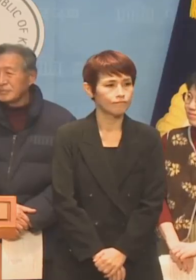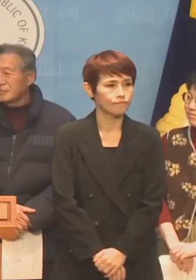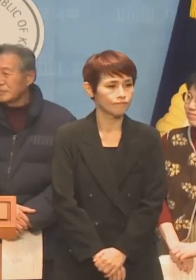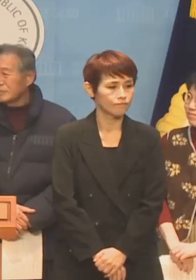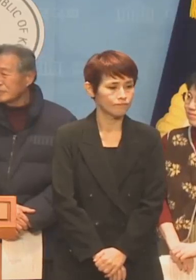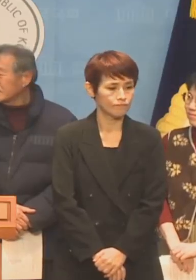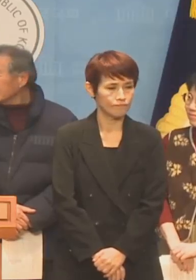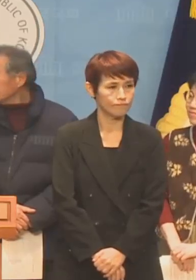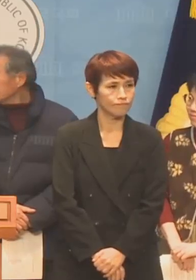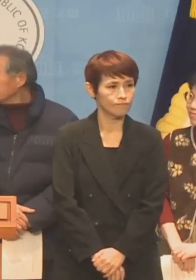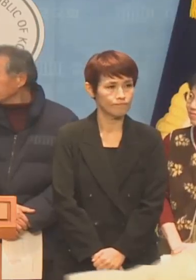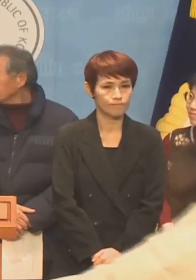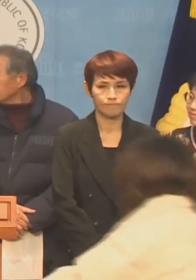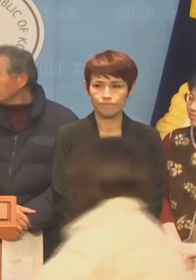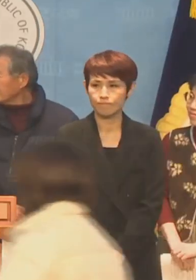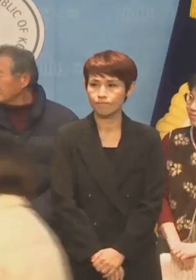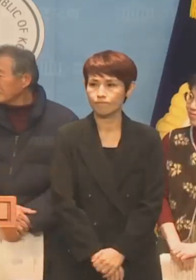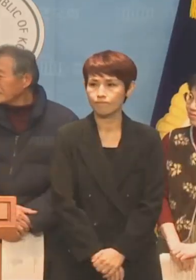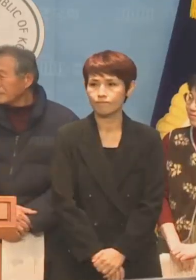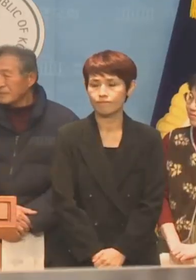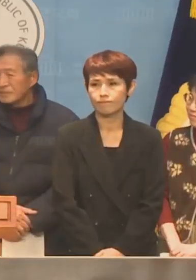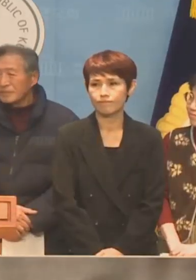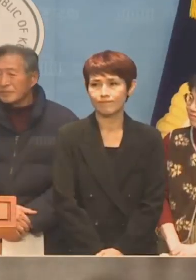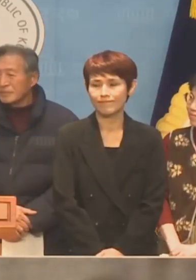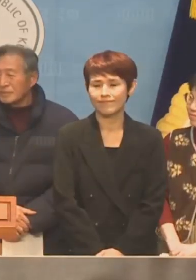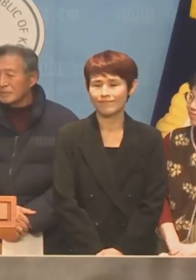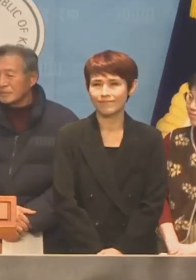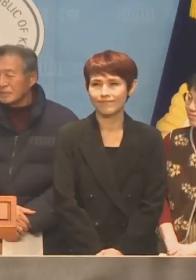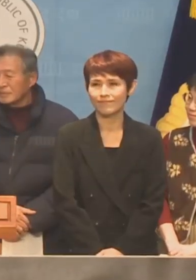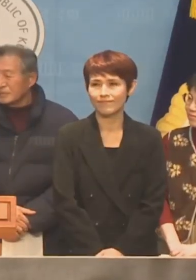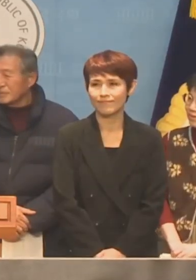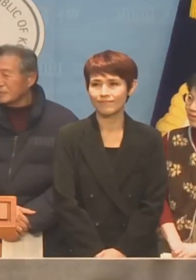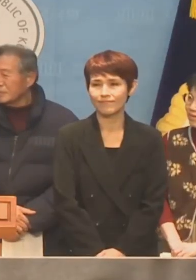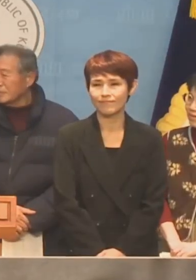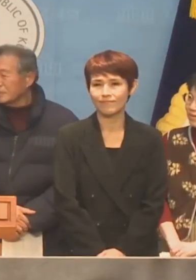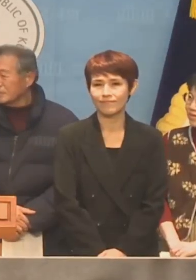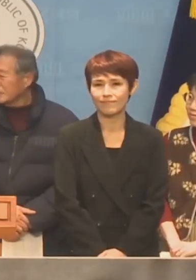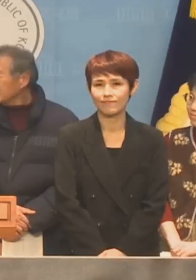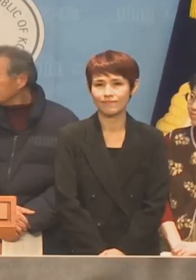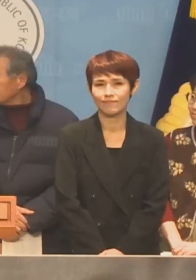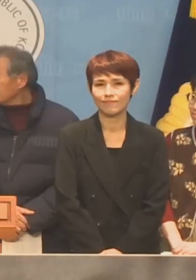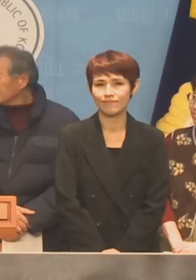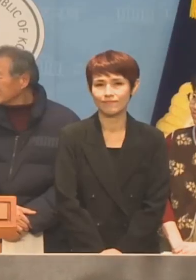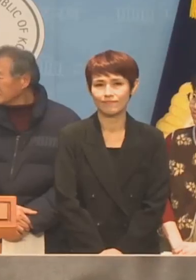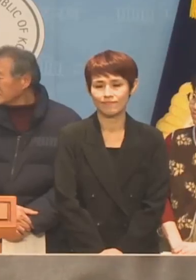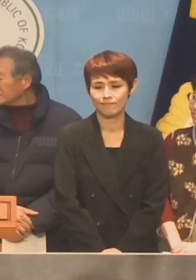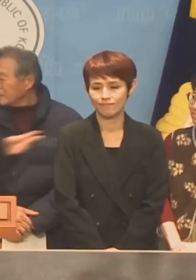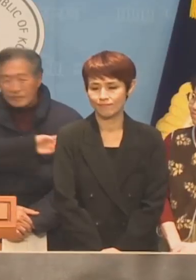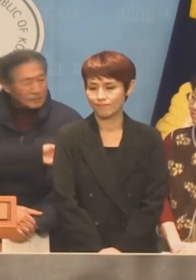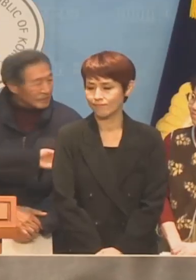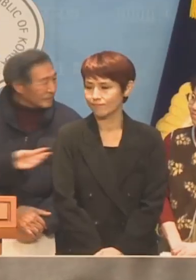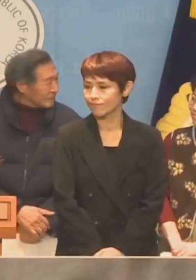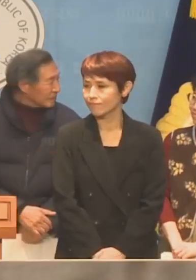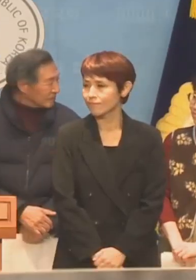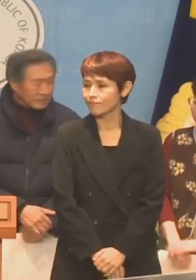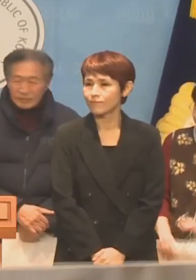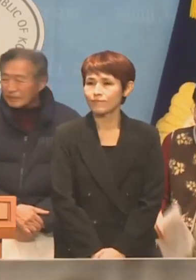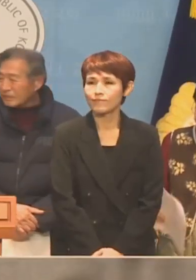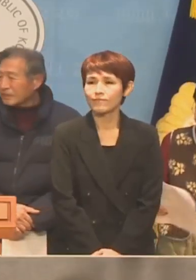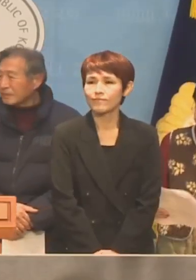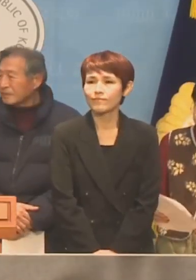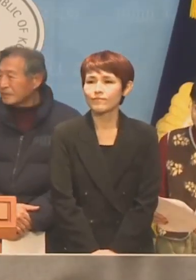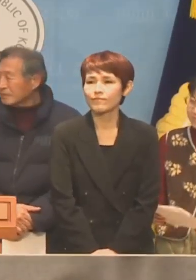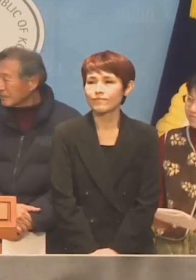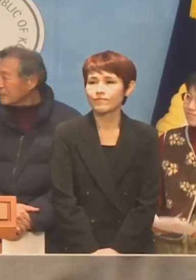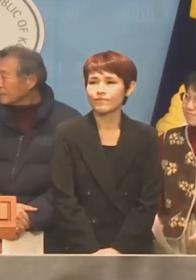나눠서 읽으실 거예요? 네, 저는 사회고 네, 나눠서. 책 이거 글을 나눠서 네, 하나. 첫 번째, 두 순서대로 번째. 읽는